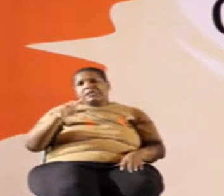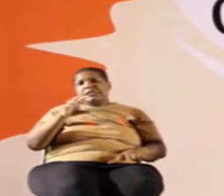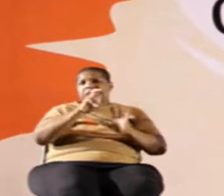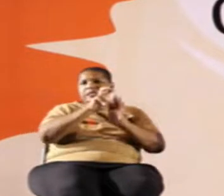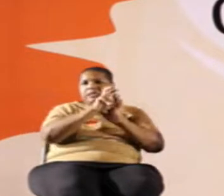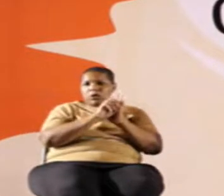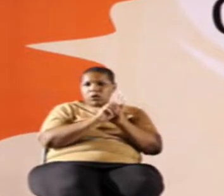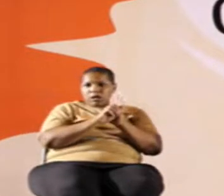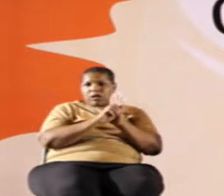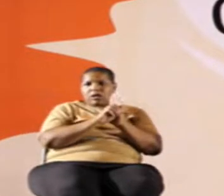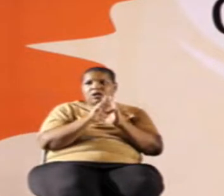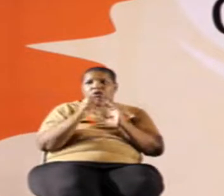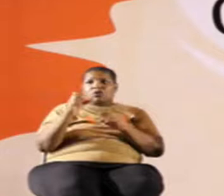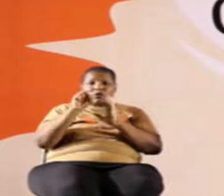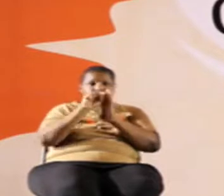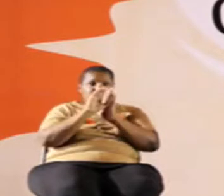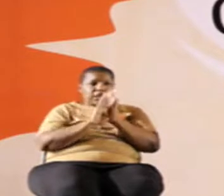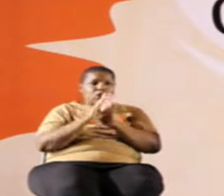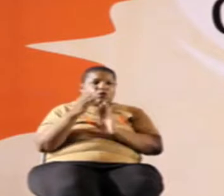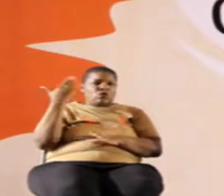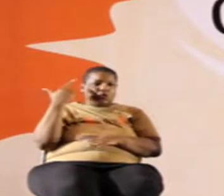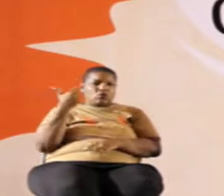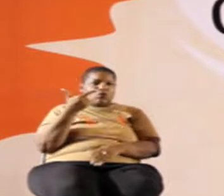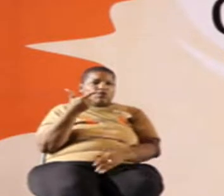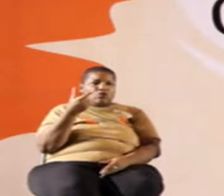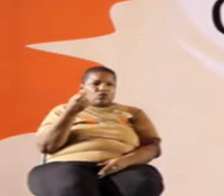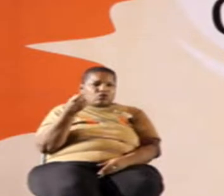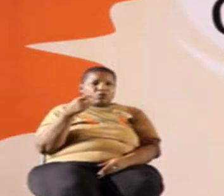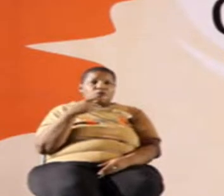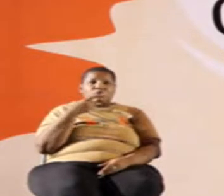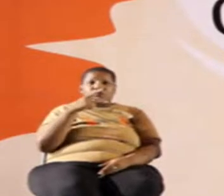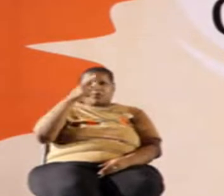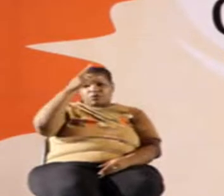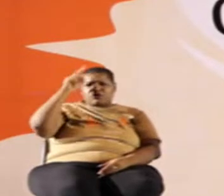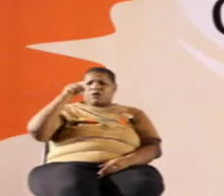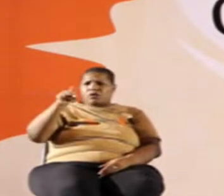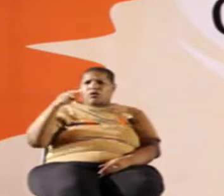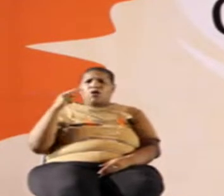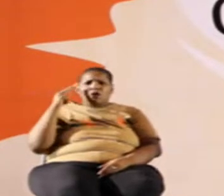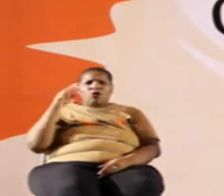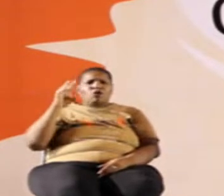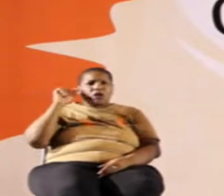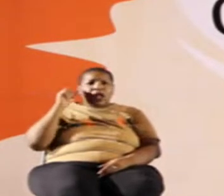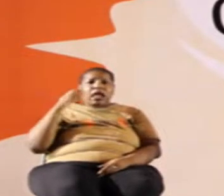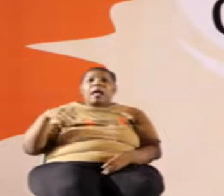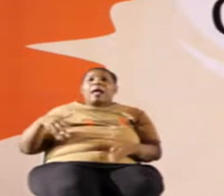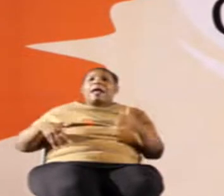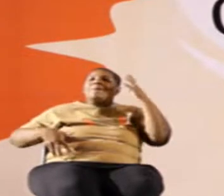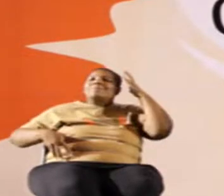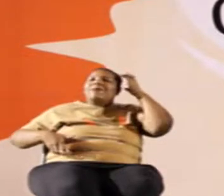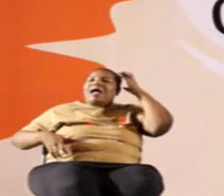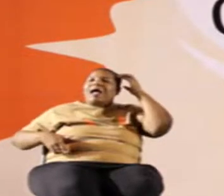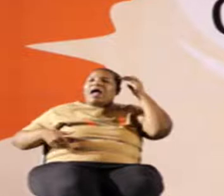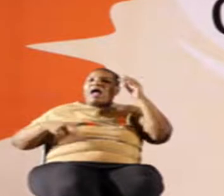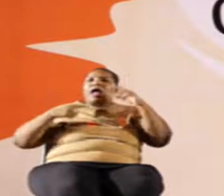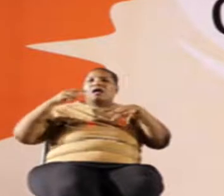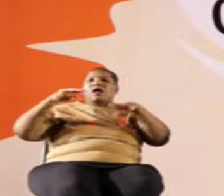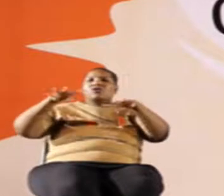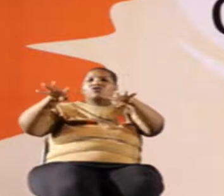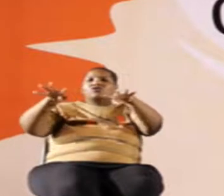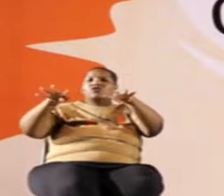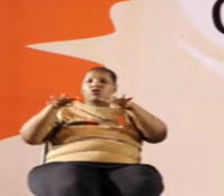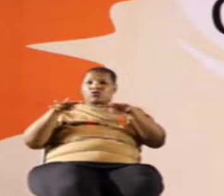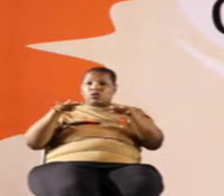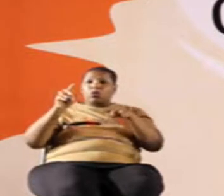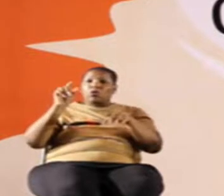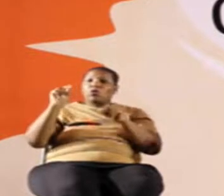século passado, né? Século XX. Várias pessoas aqui já ouviram esse termo, macacas de auditório. Macacas